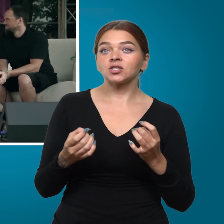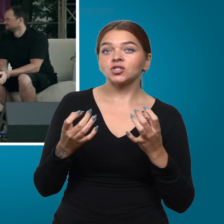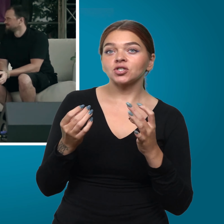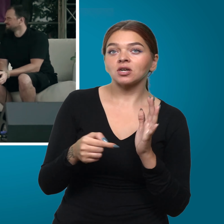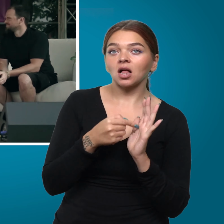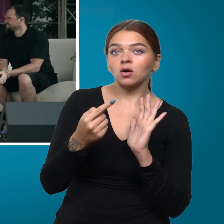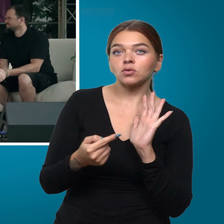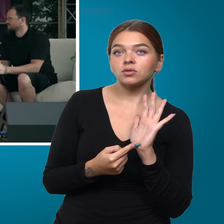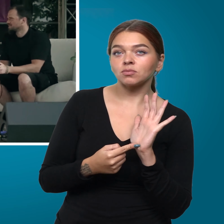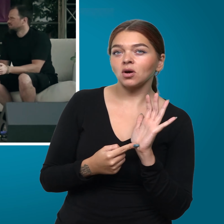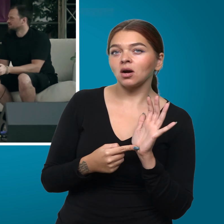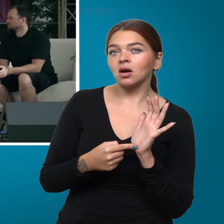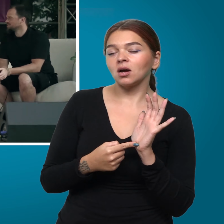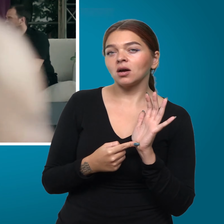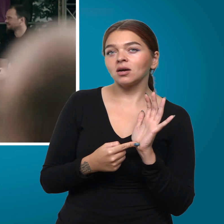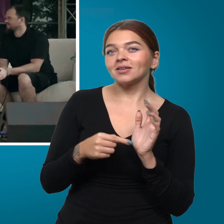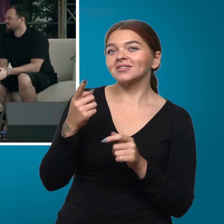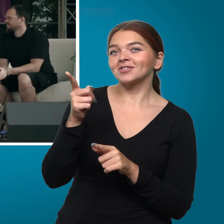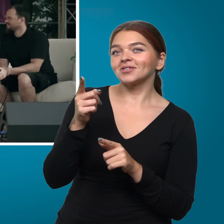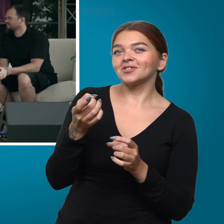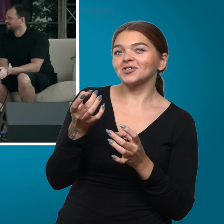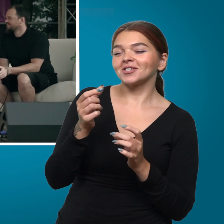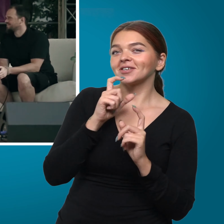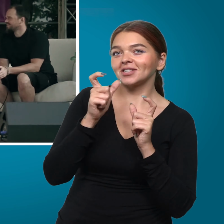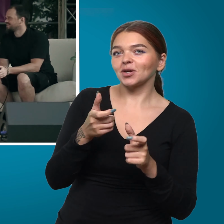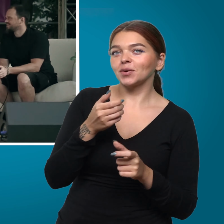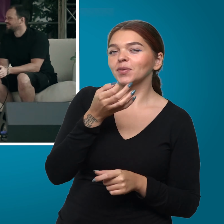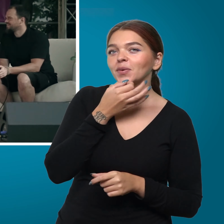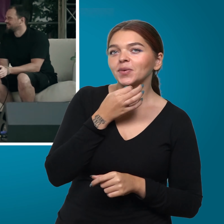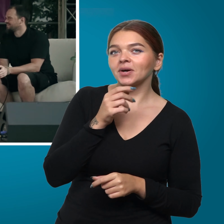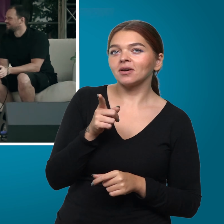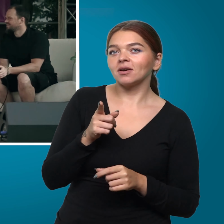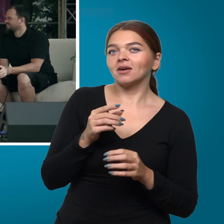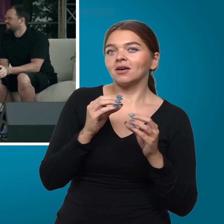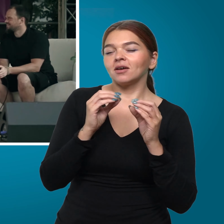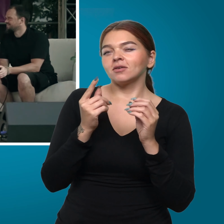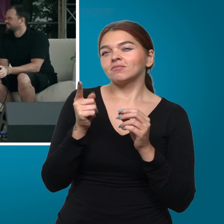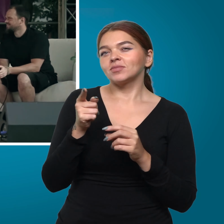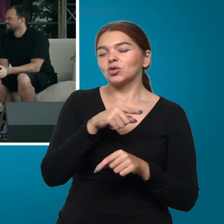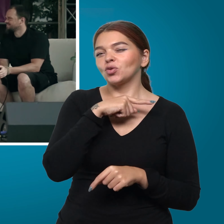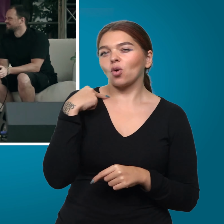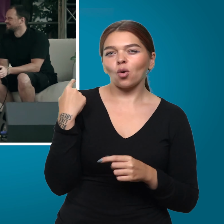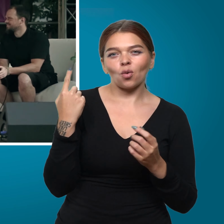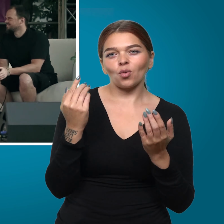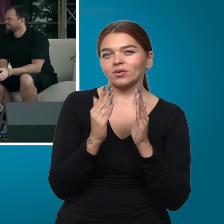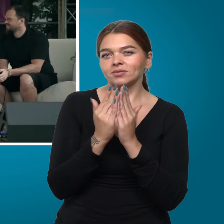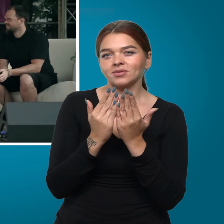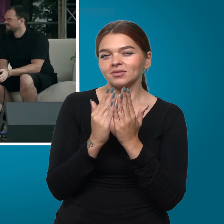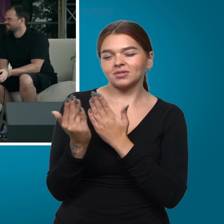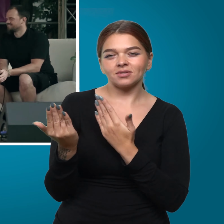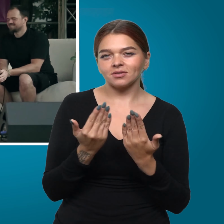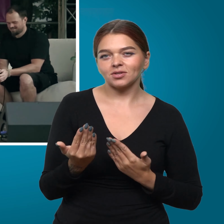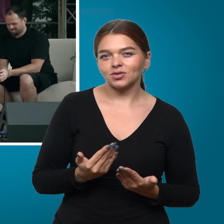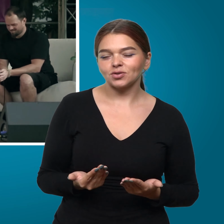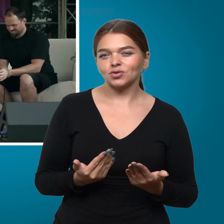Gal dar klausimų būtų? Dar neatsakė ir... O, per 10 metų rankraštį skaičiau per daug